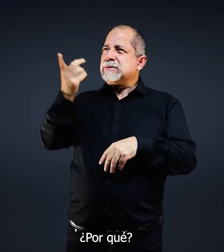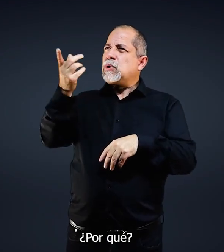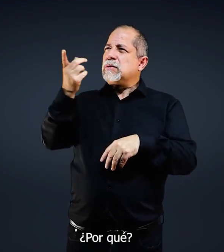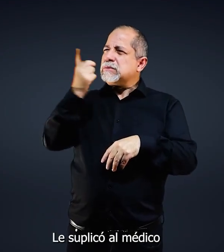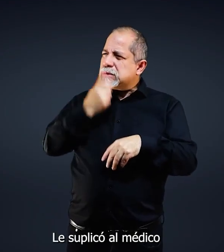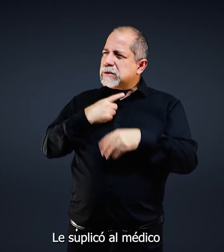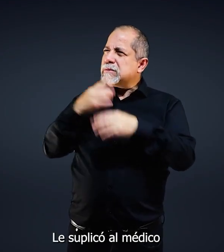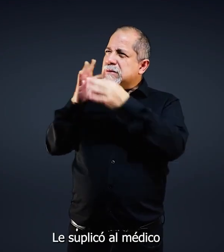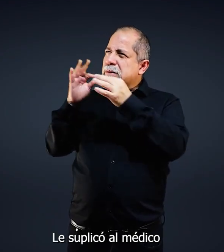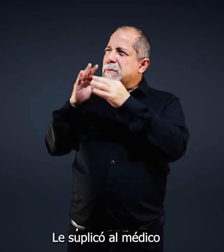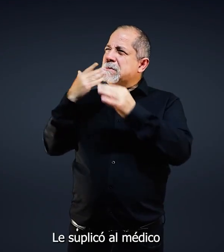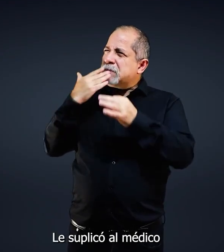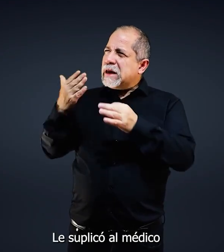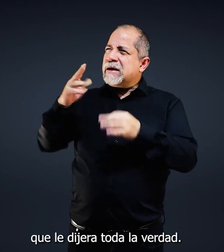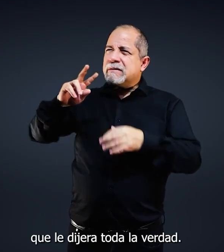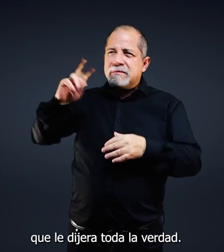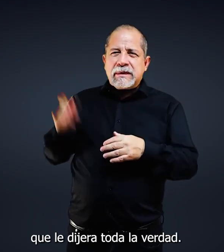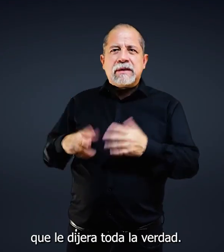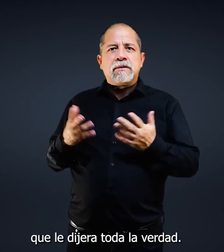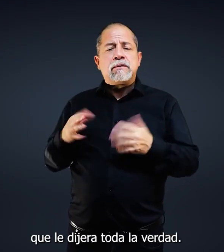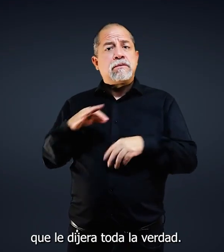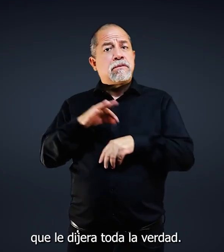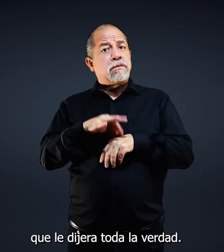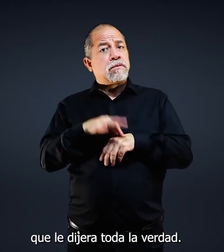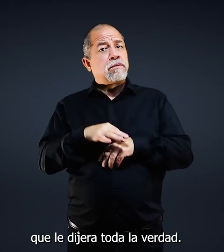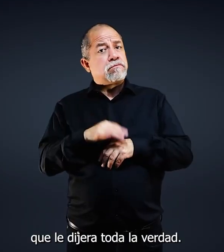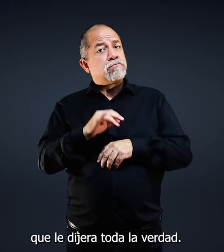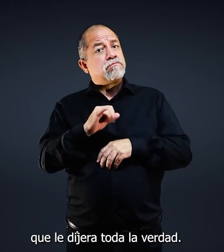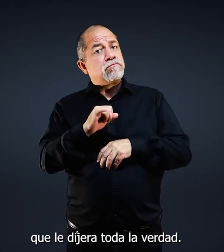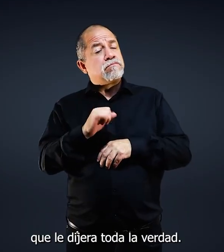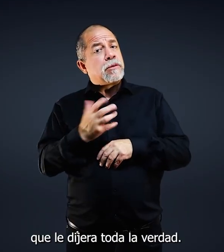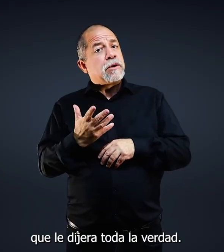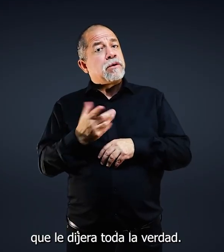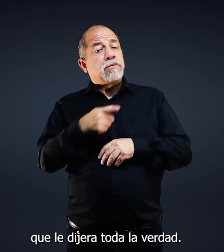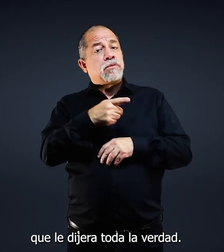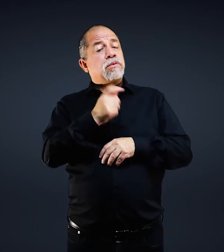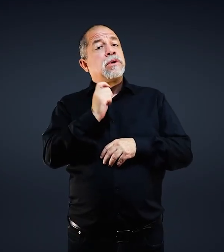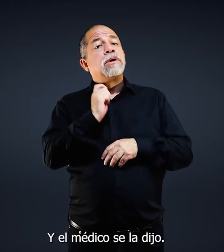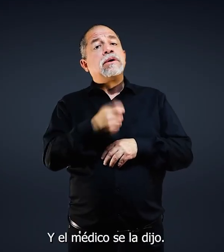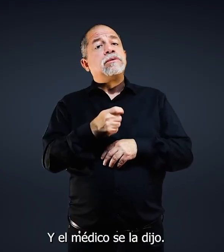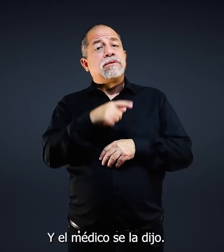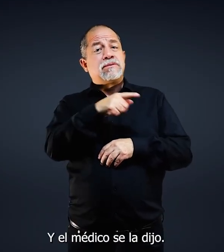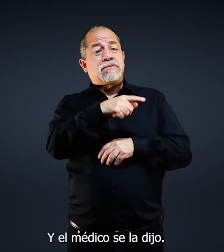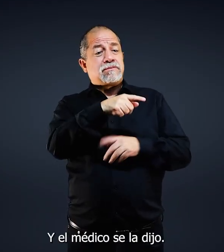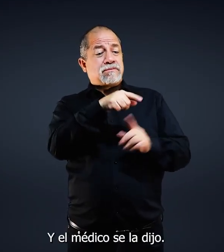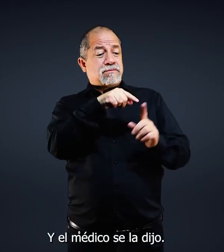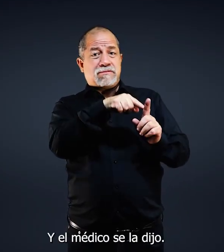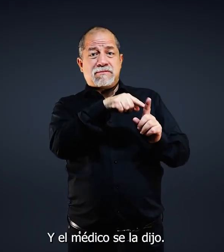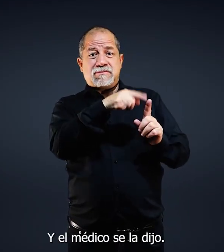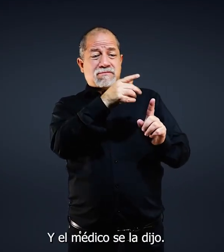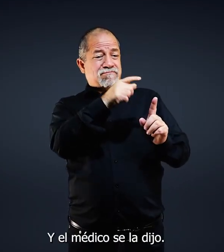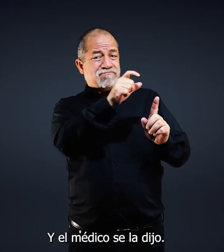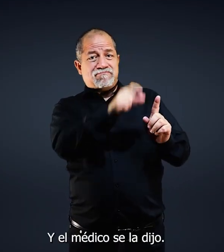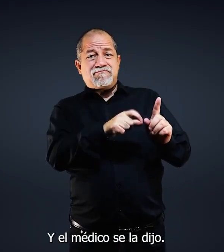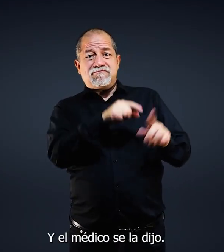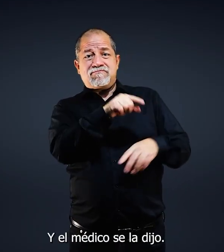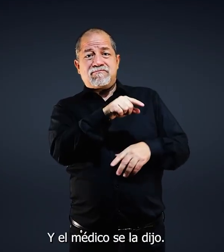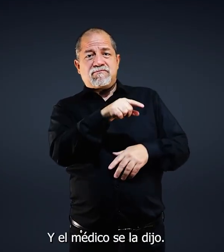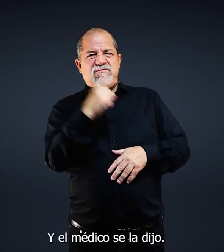Le suplicó al médico que le dijera toda la verdad. Y el médico se la dijo. Era un